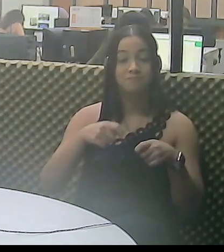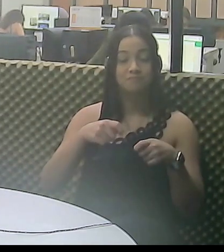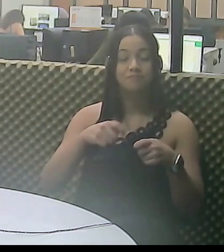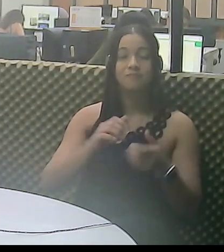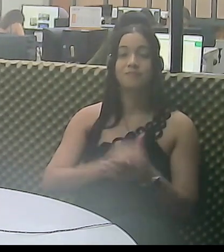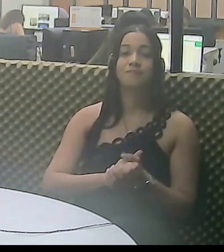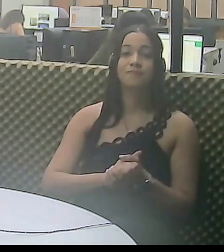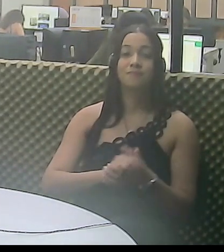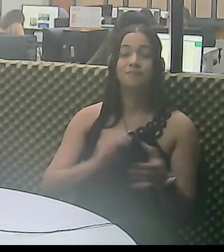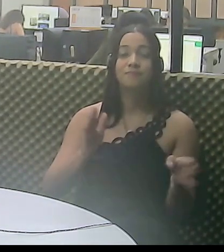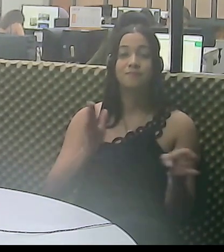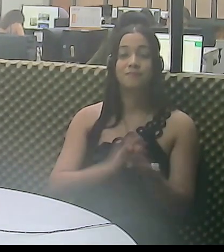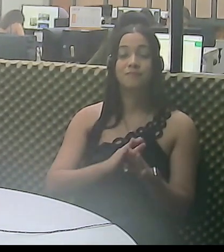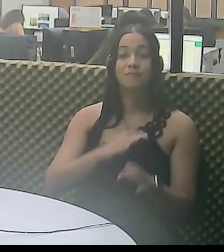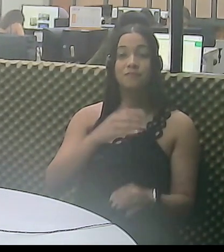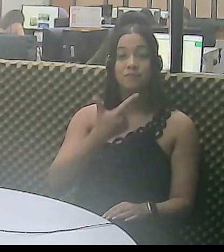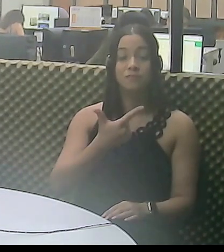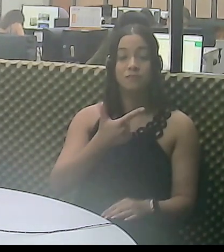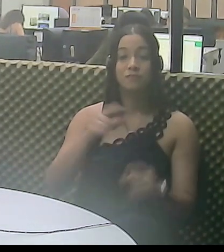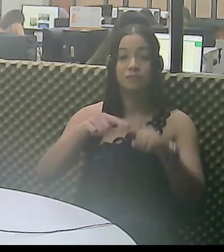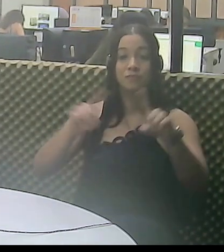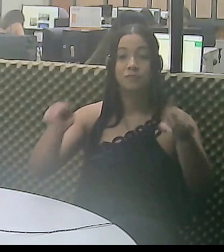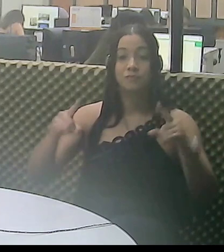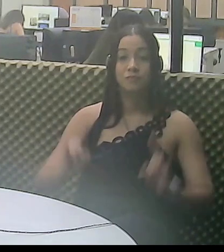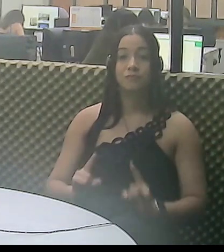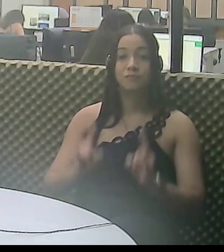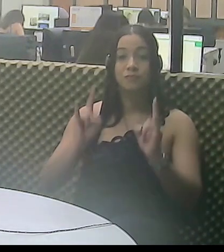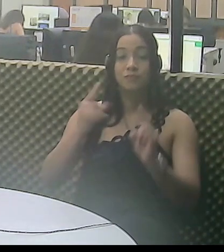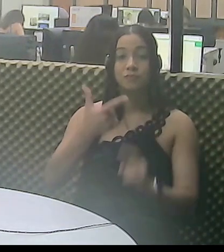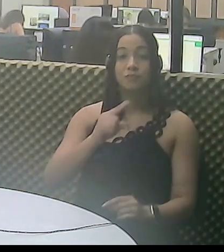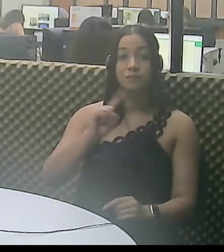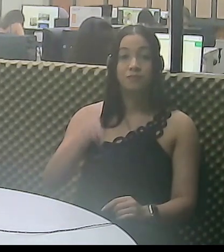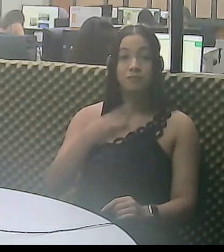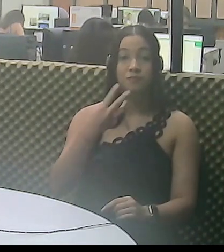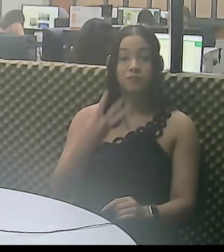produtiva, chegando com as duas plantas a